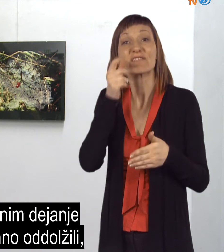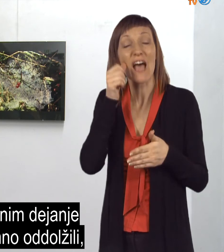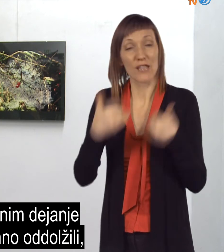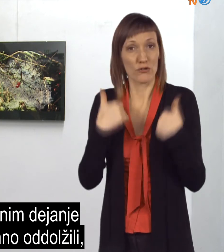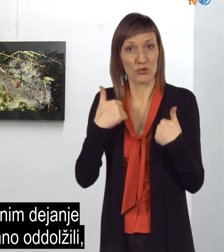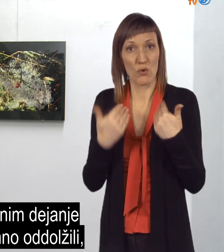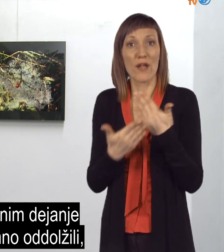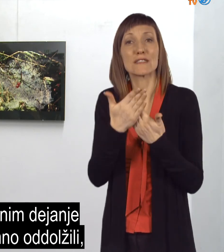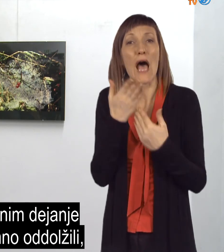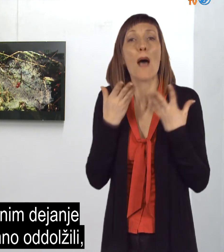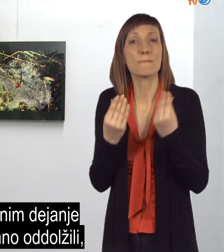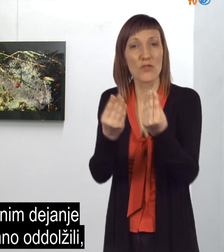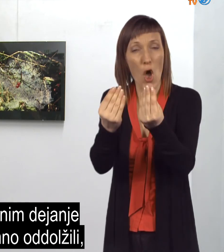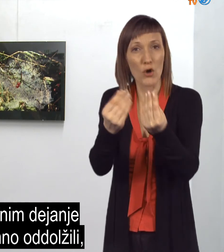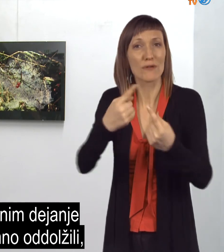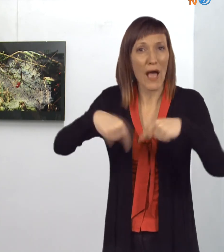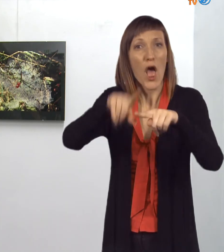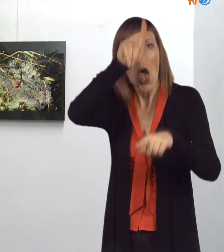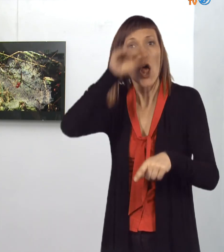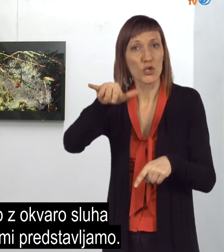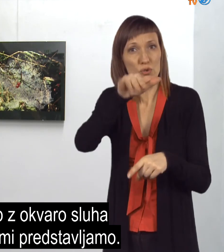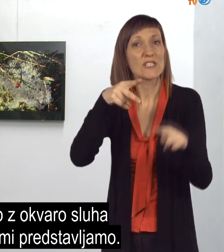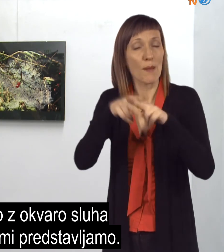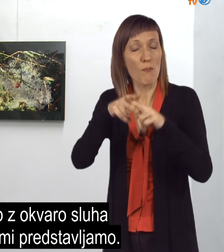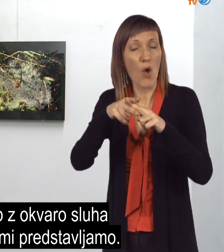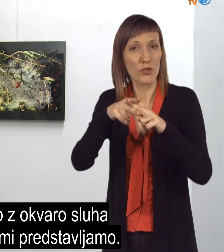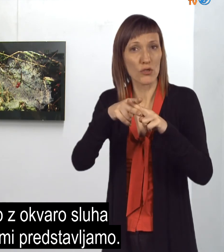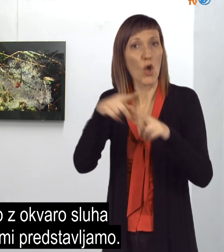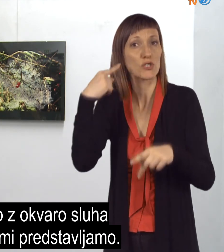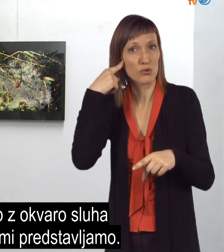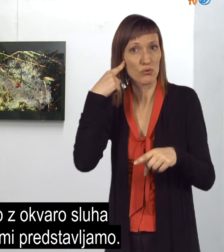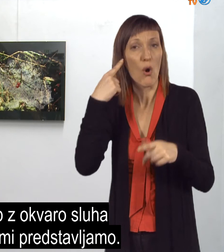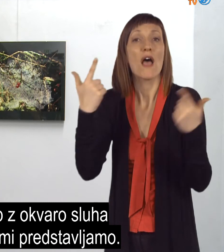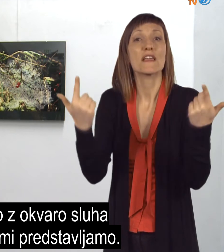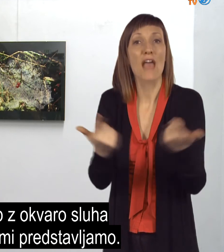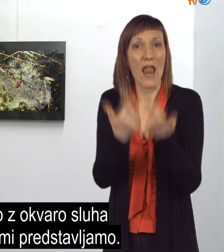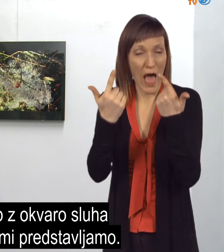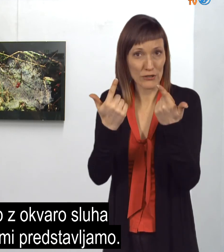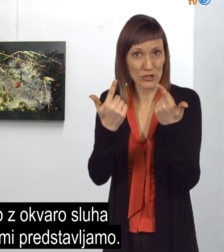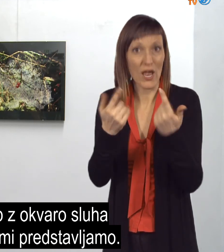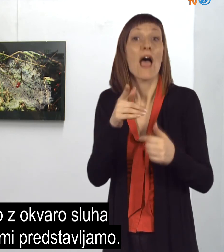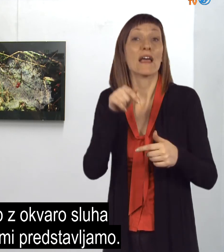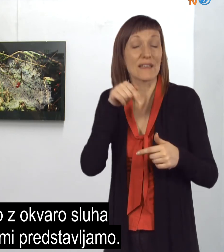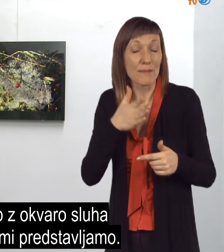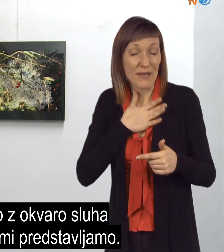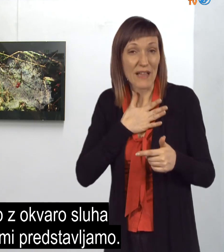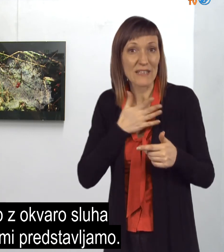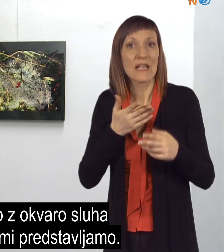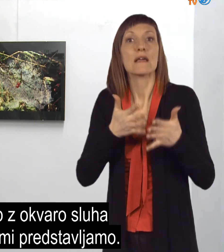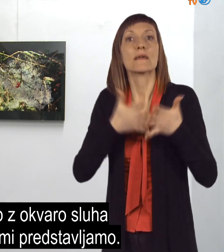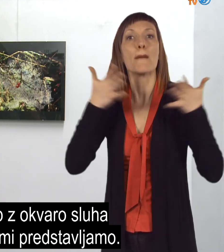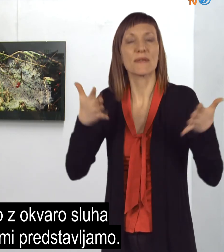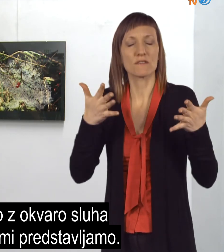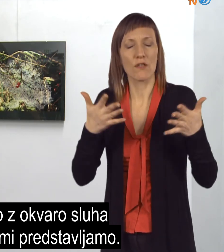da je vsakdanjik lažji za številne, kajti število ljudi z motnjo v sluhu je seveda v tej naši